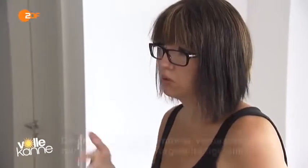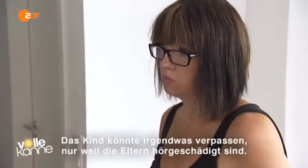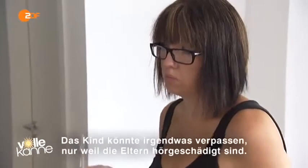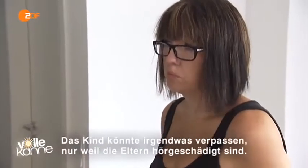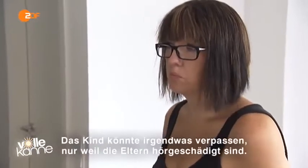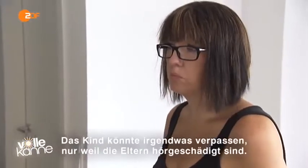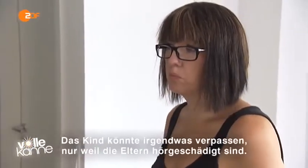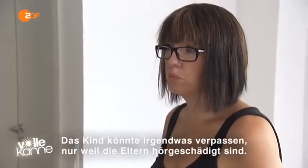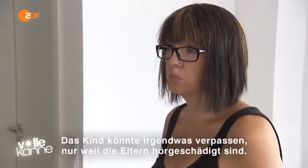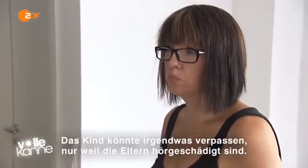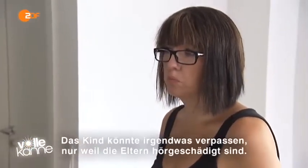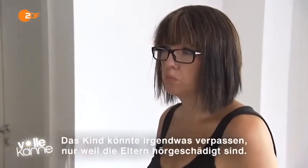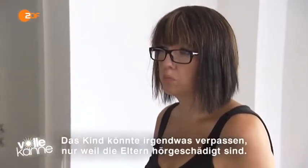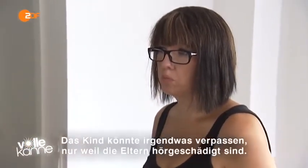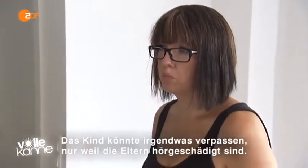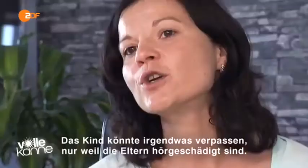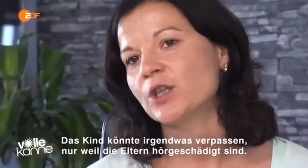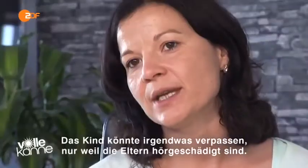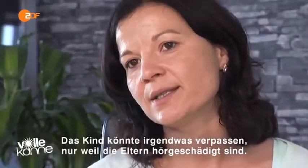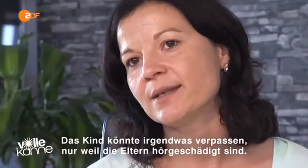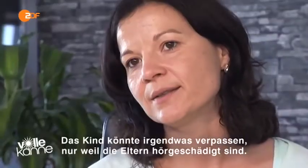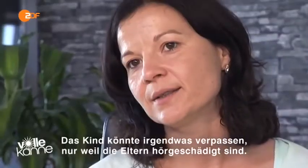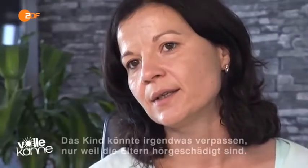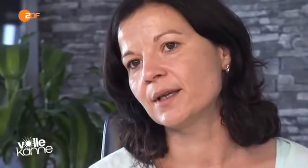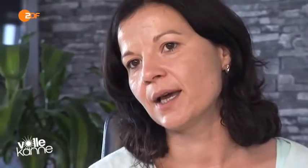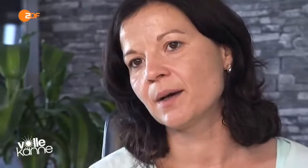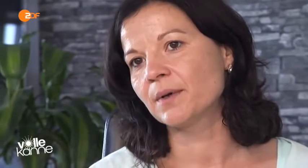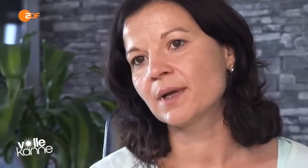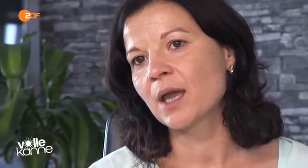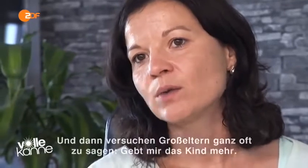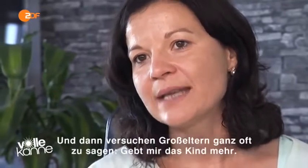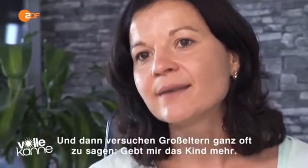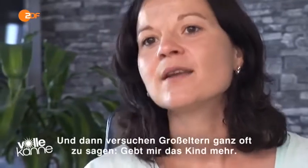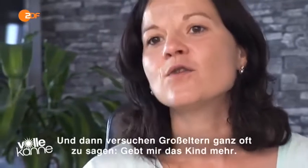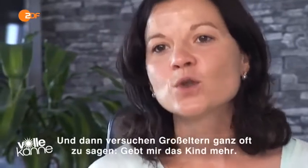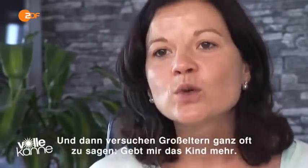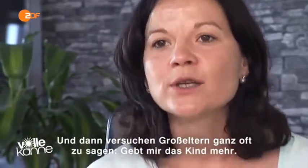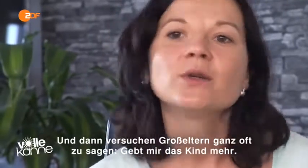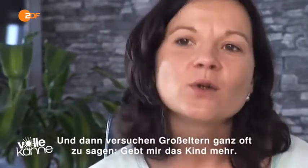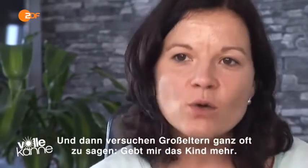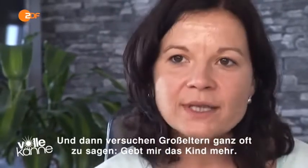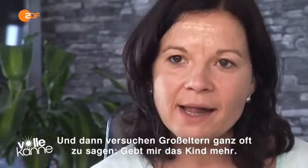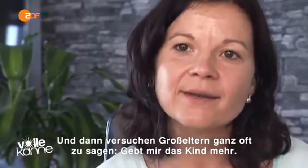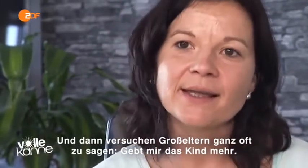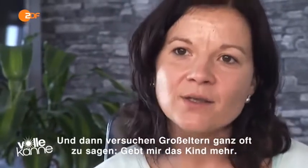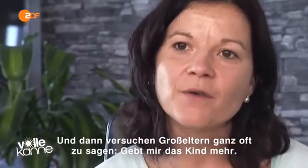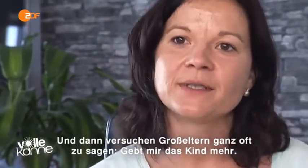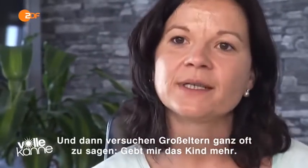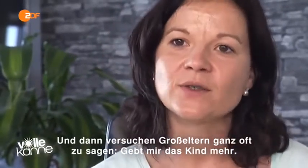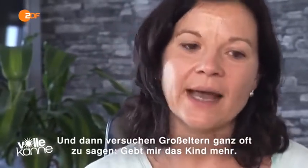Das Kind könnte irgendwas verpassen, nur weil die Eltern hörgeschädigt sind. Und dann versuchen natürlich Großeltern ganz oft, ne, zu sagen,